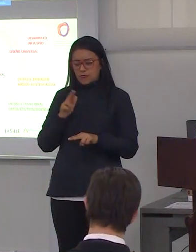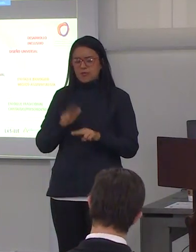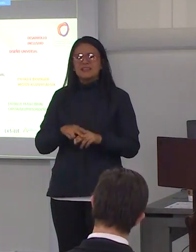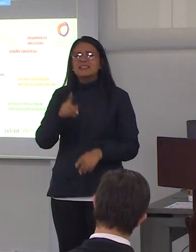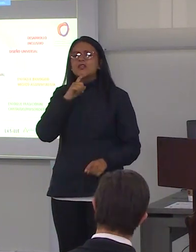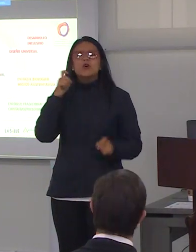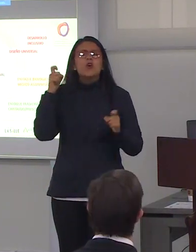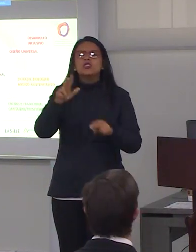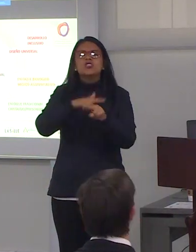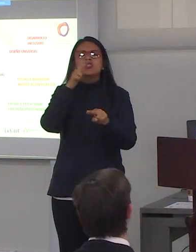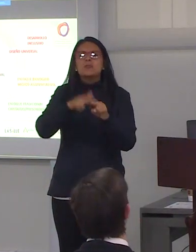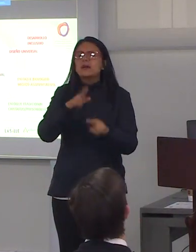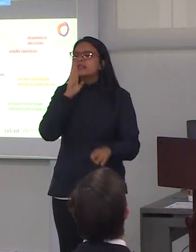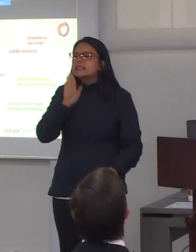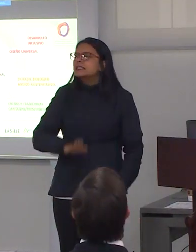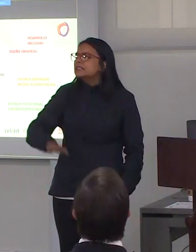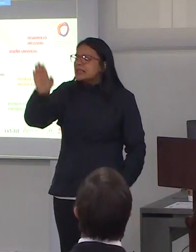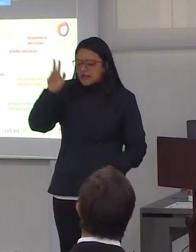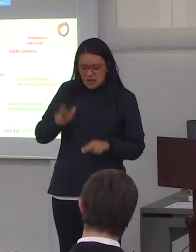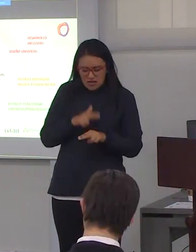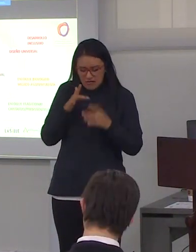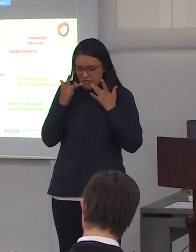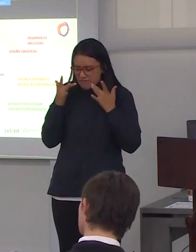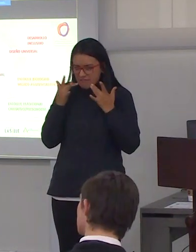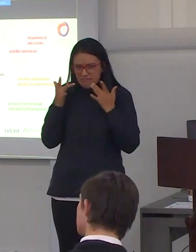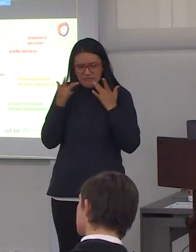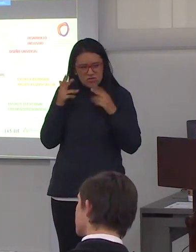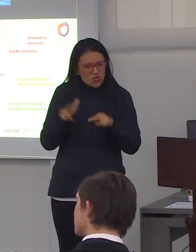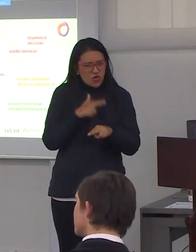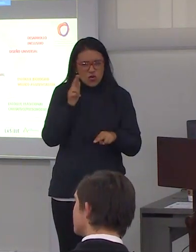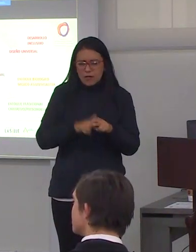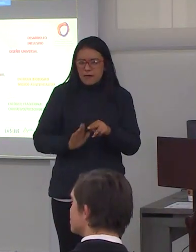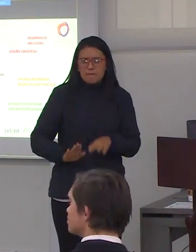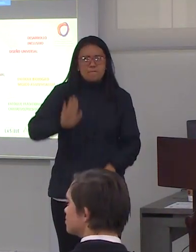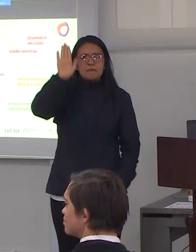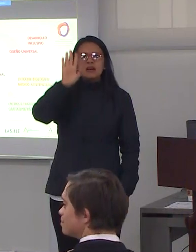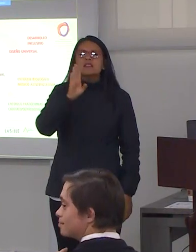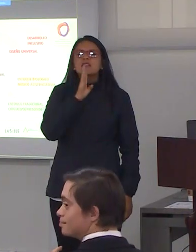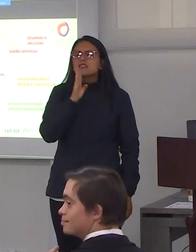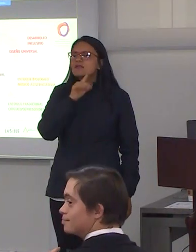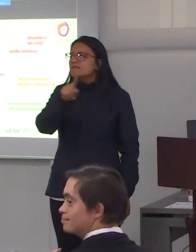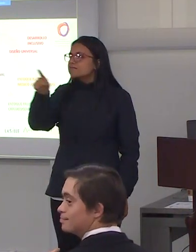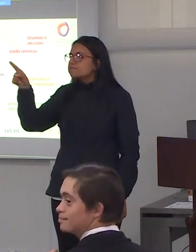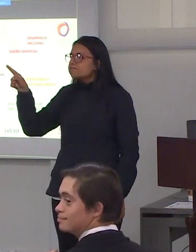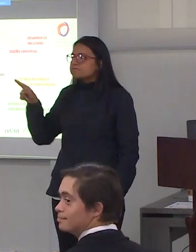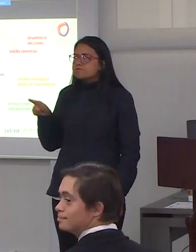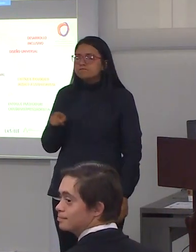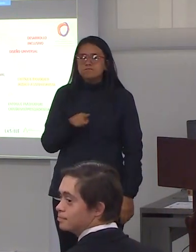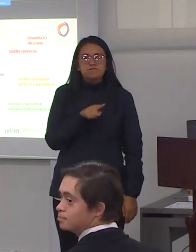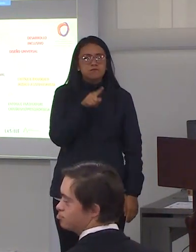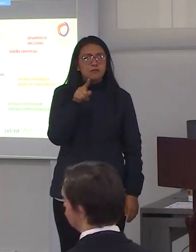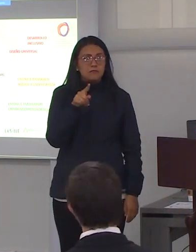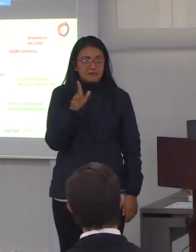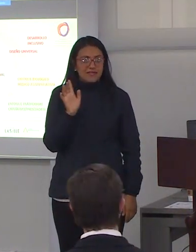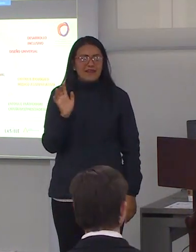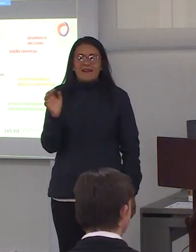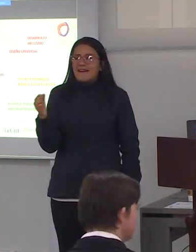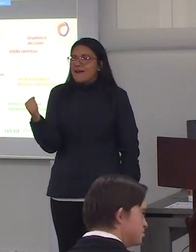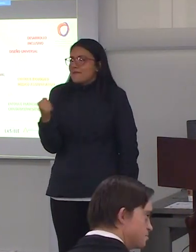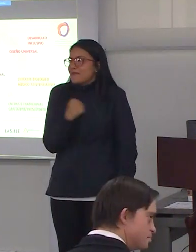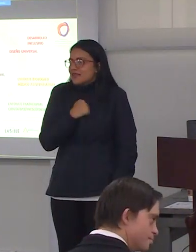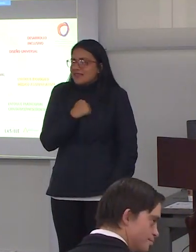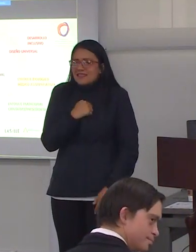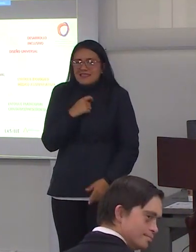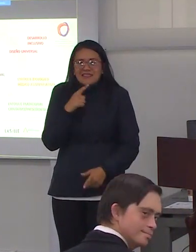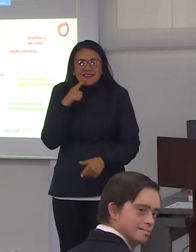levante la mano quien es normal aquí levante la mano quien es normal aquí esa pregunta siempre la hago yo me encanta estar